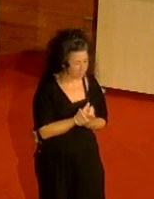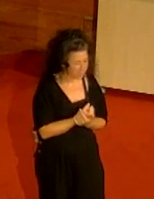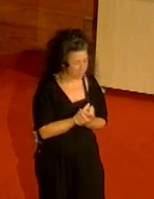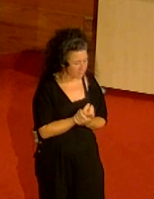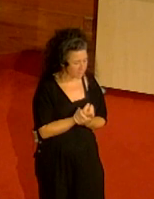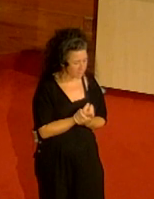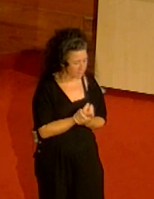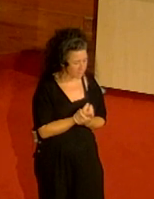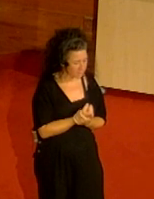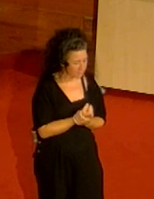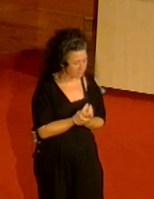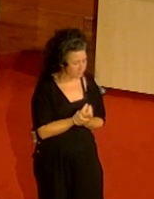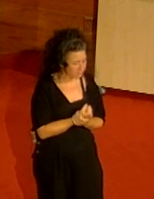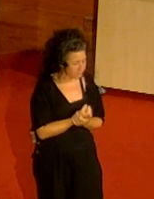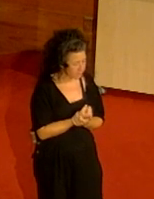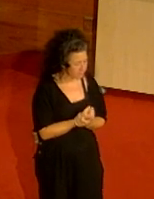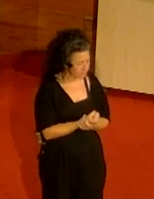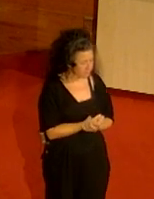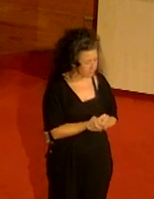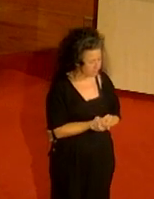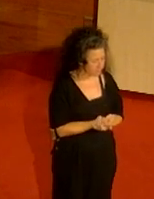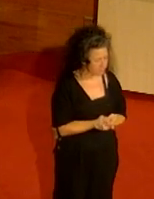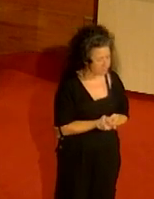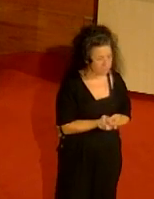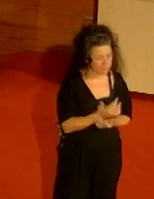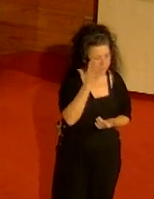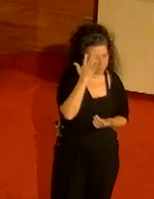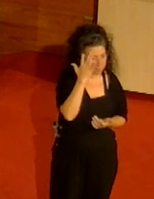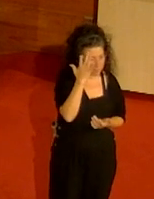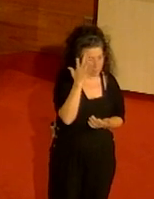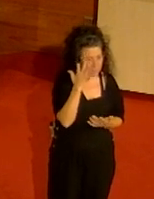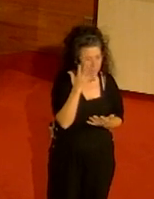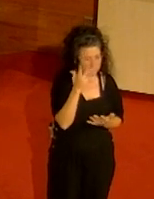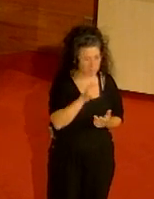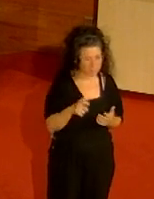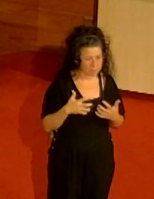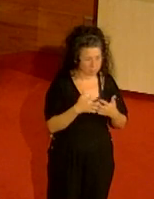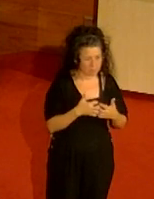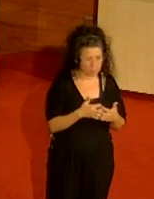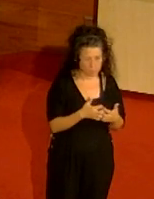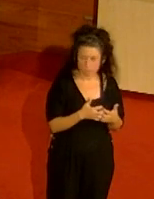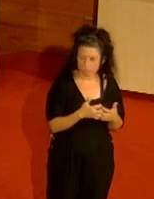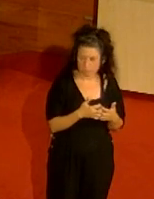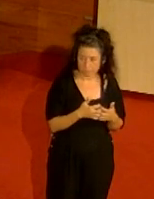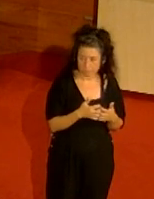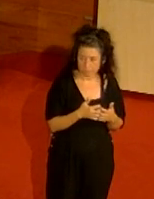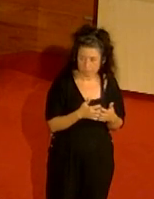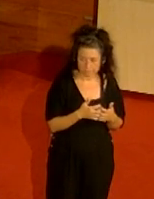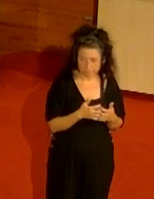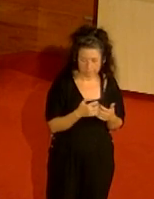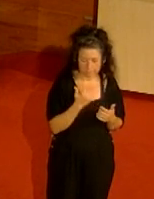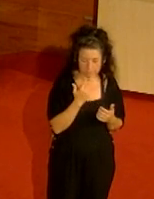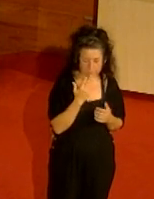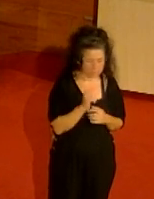el tema burocrático de manejo con la administración. Imaginaos para alguien que está luchando, ¿no? Por conseguir el arraigo,